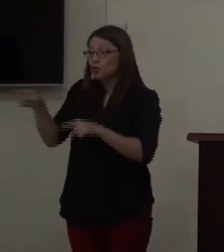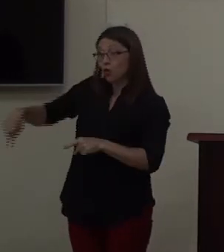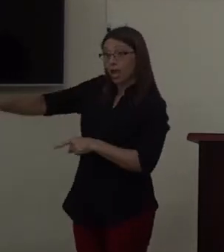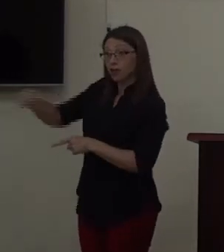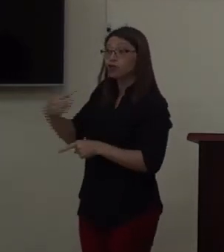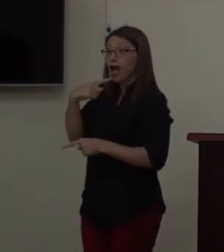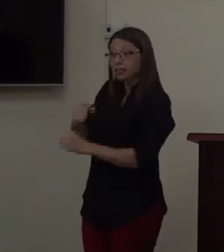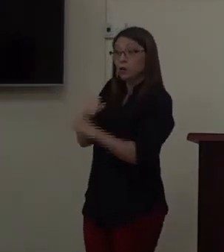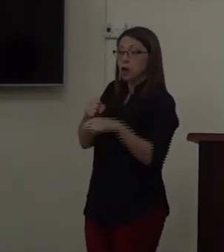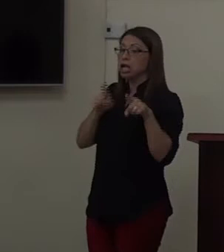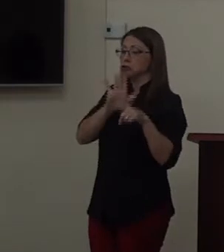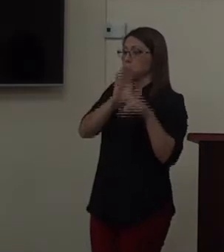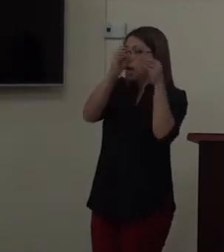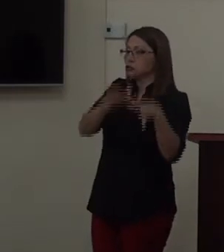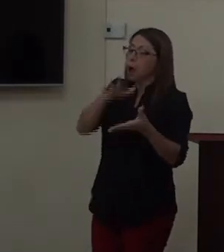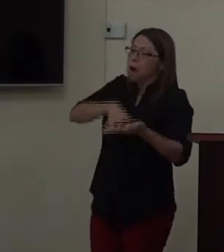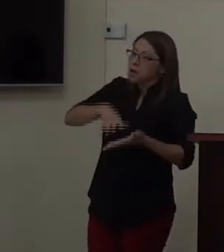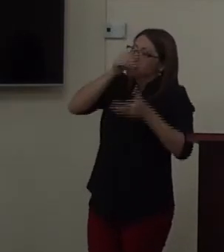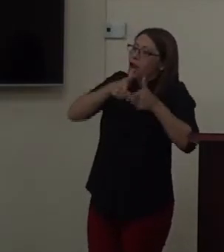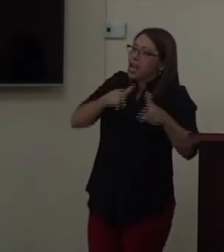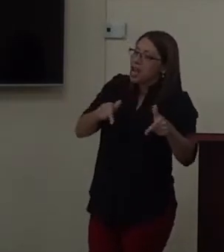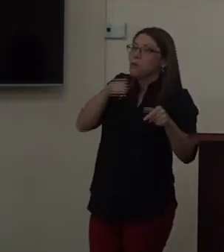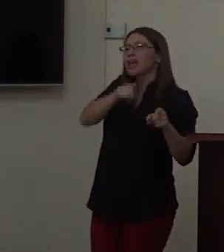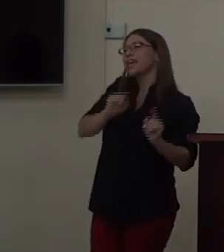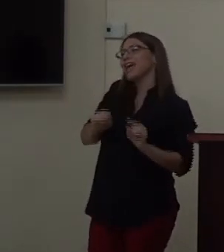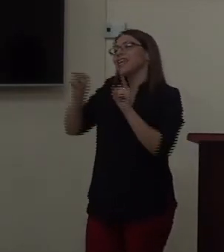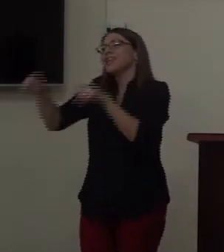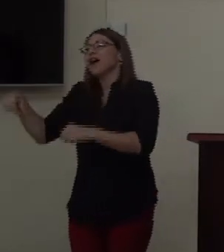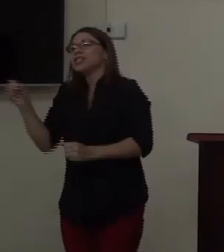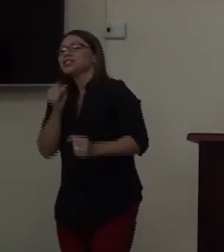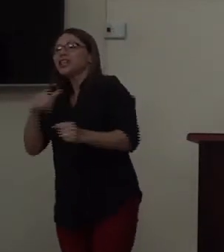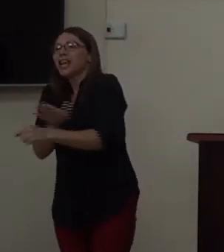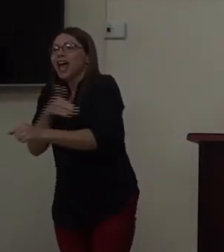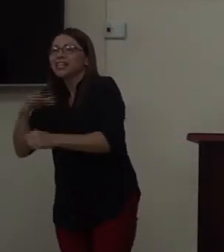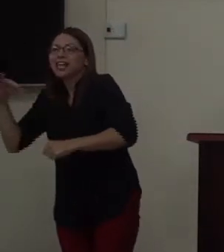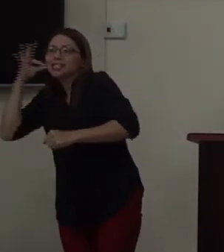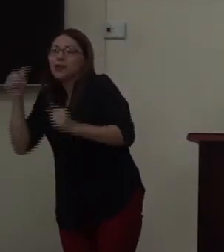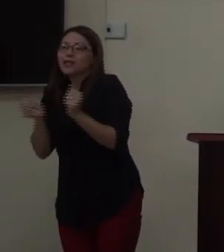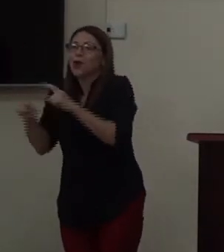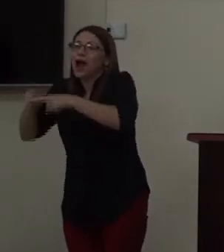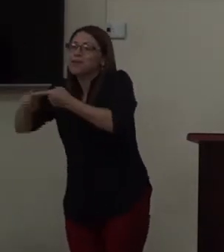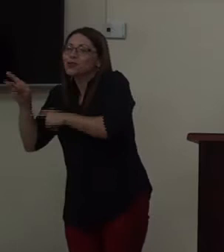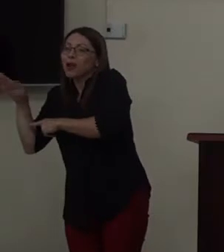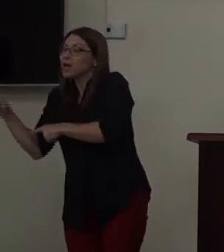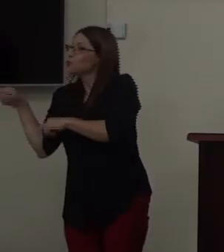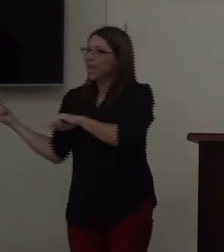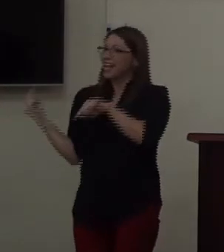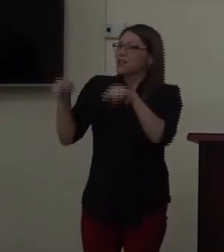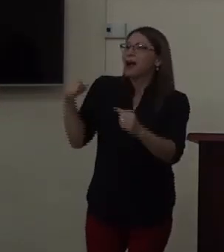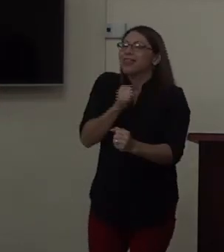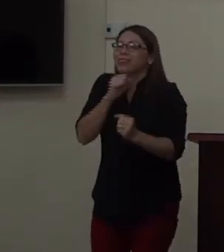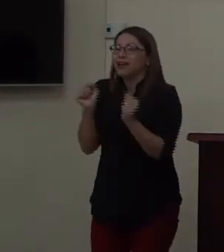que aprendió la lengua y que se iba y le echaba serenatas a las señoras con los amigos malecos en malejo, ¿verdad? Entonces parece que él dejó